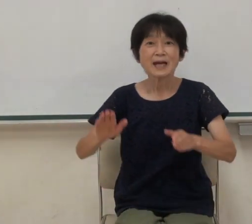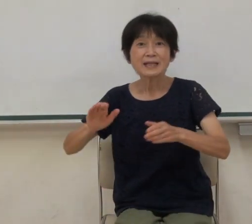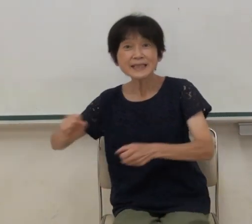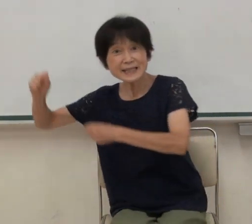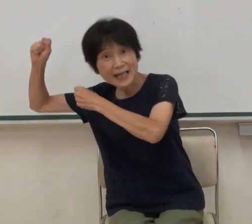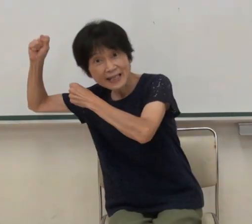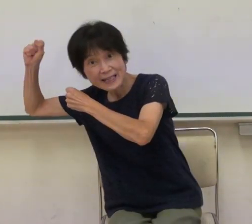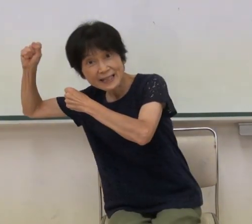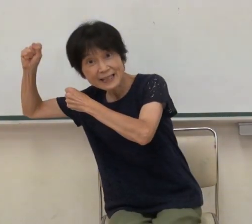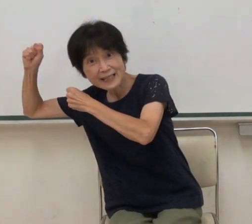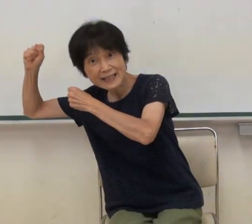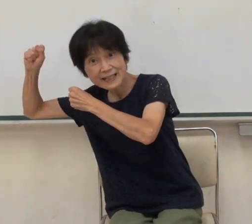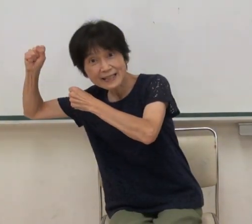逃げて。